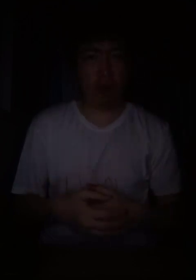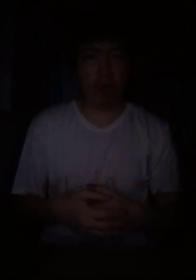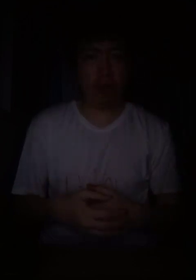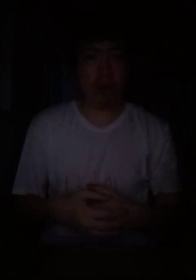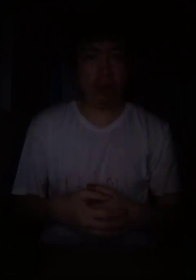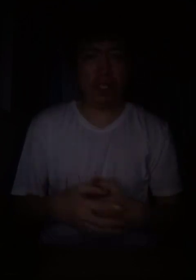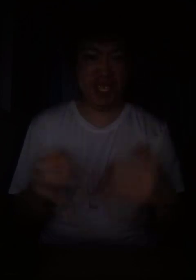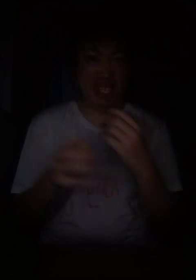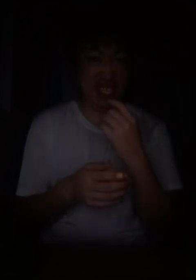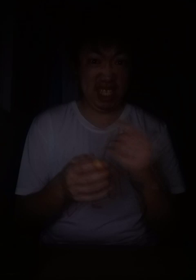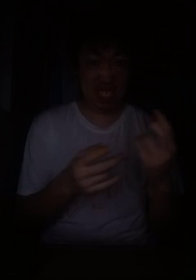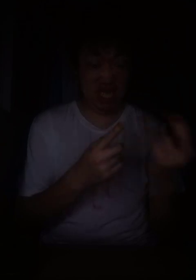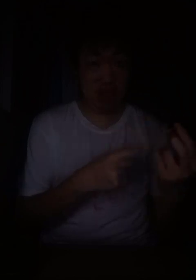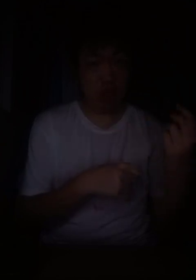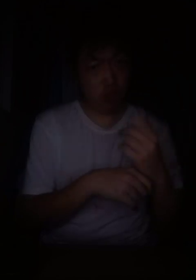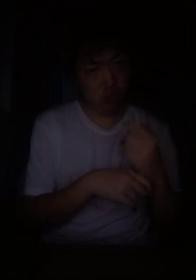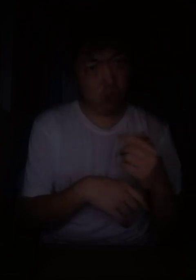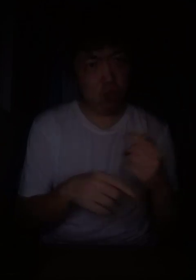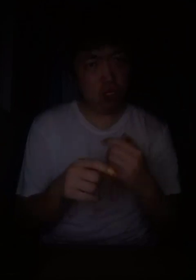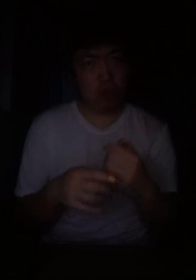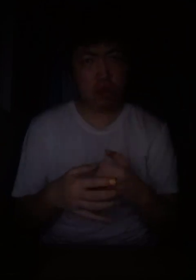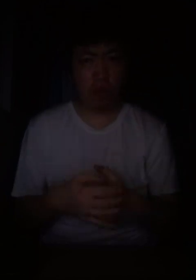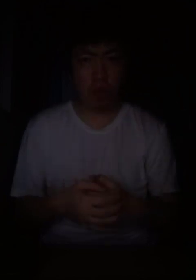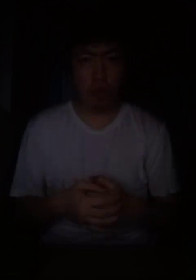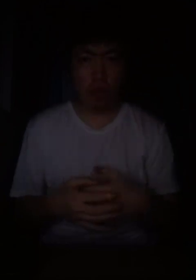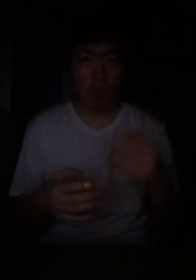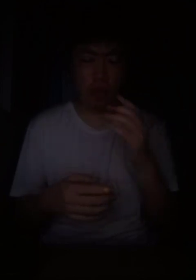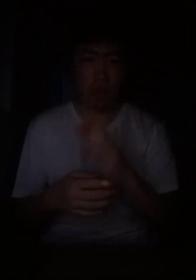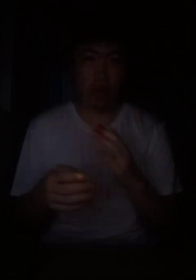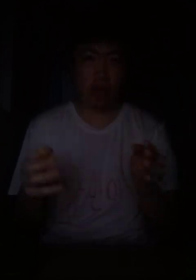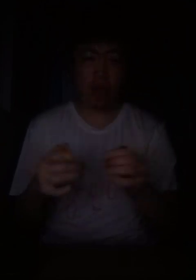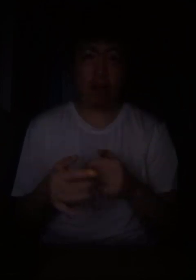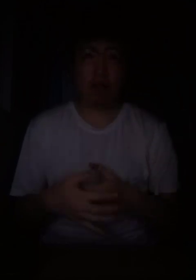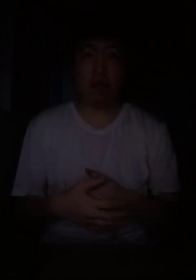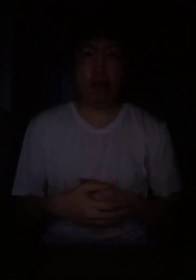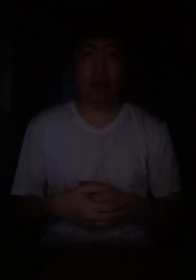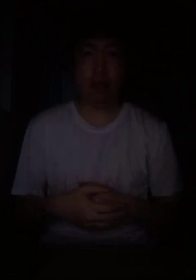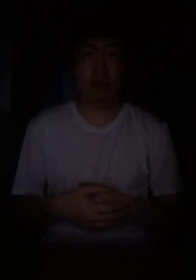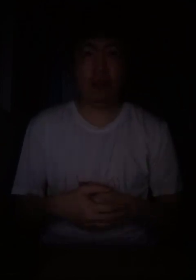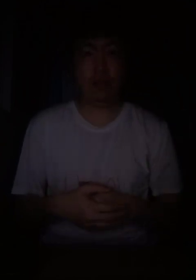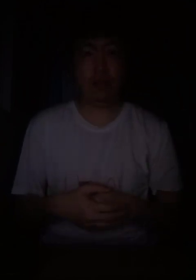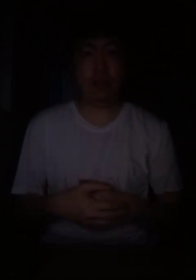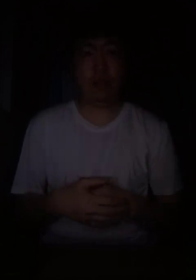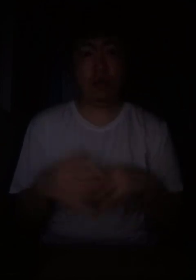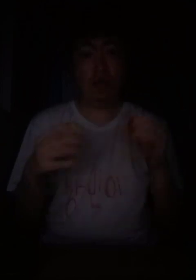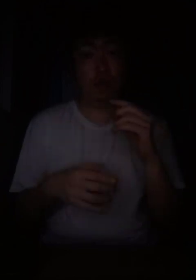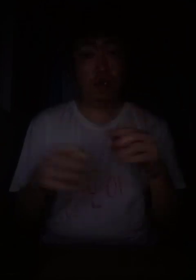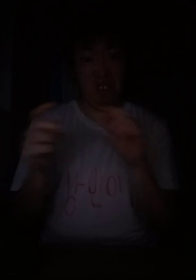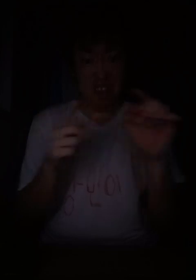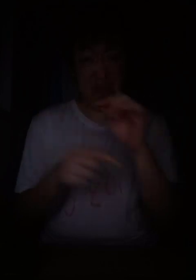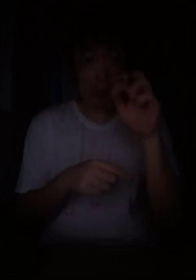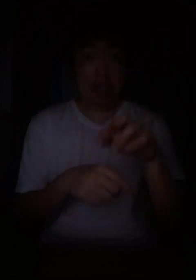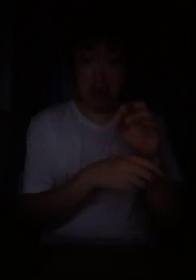저희가 이제 차마 다 편집을 못하고 정지 화면으로 적었습니다. 네. 이게 이제 점점 더 배팅액이 올라가고요.